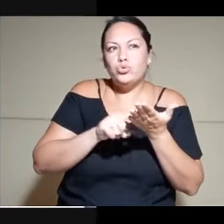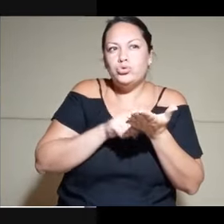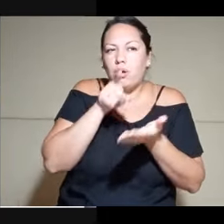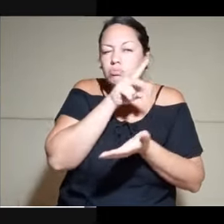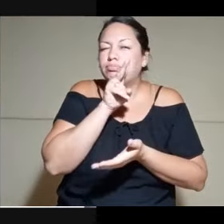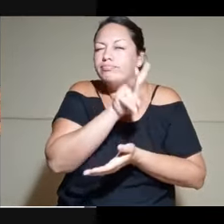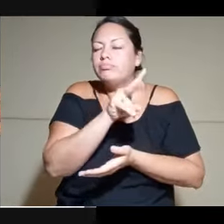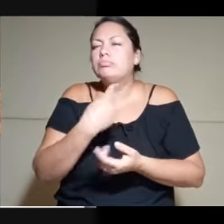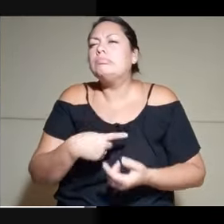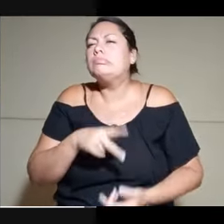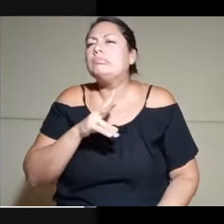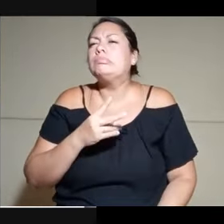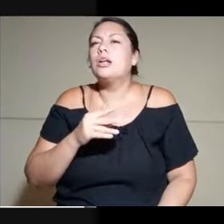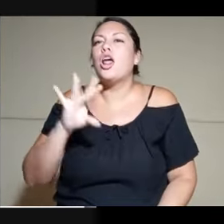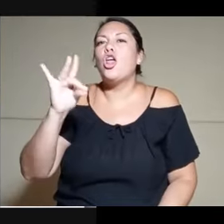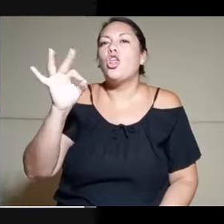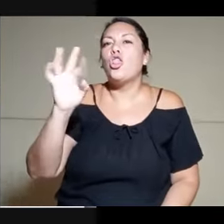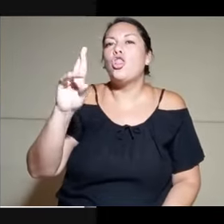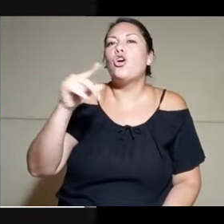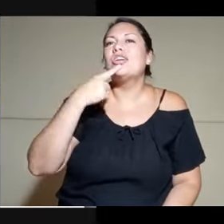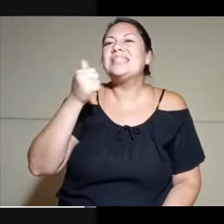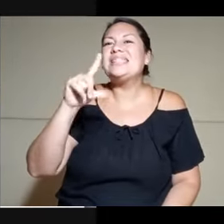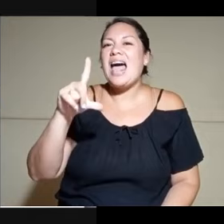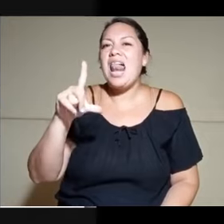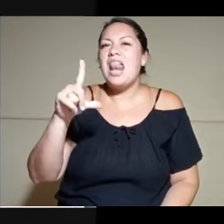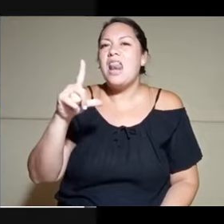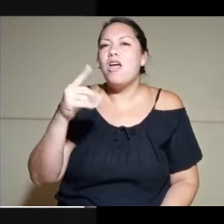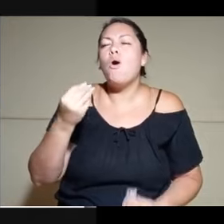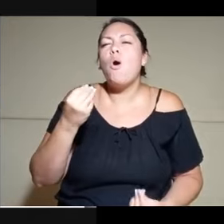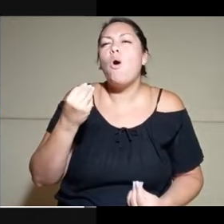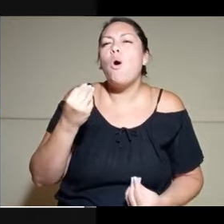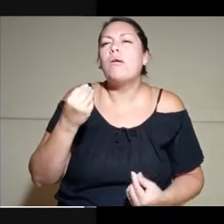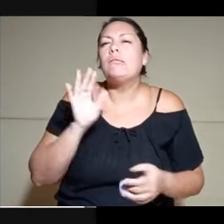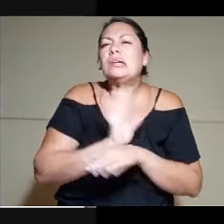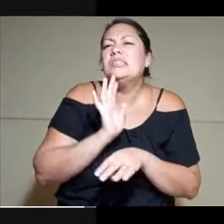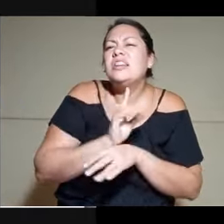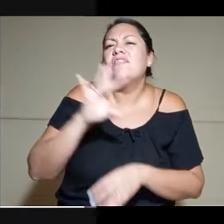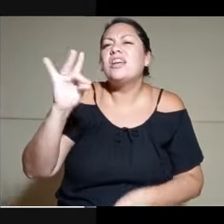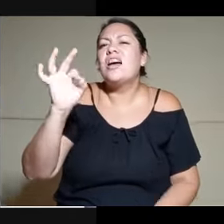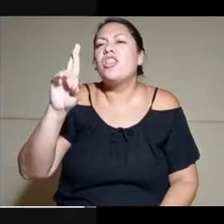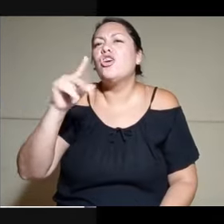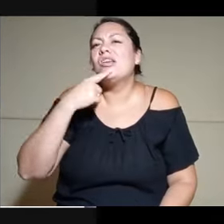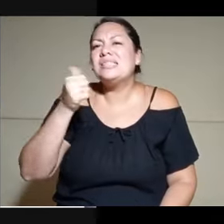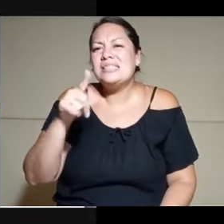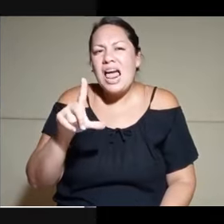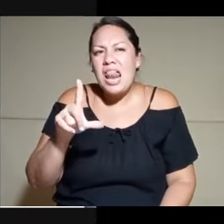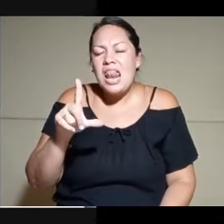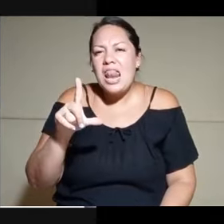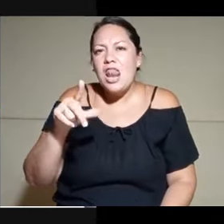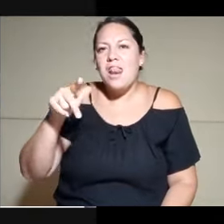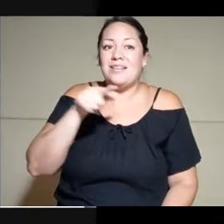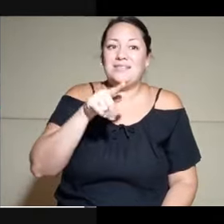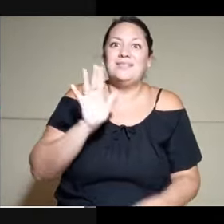Posterior. Anterior. Anterior. ¿Qué les estoy señalando ahí con el cursor? ¿Qué es lo que es lo dorsal? Dorsal. ¿Qué